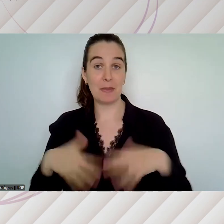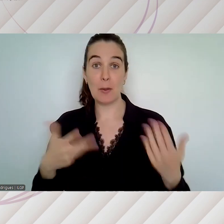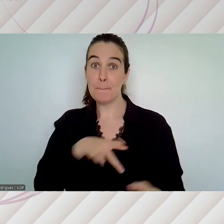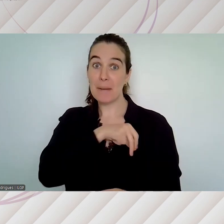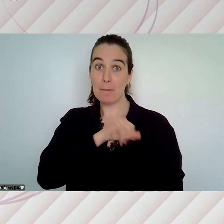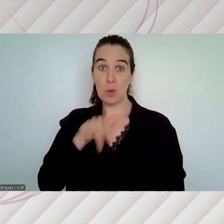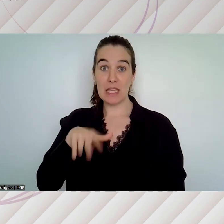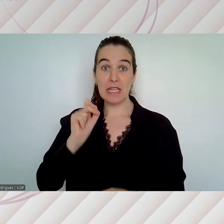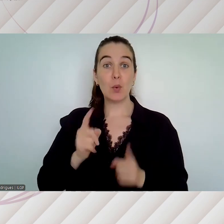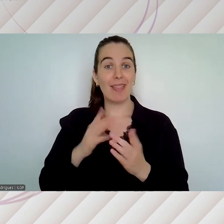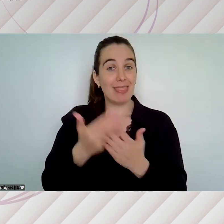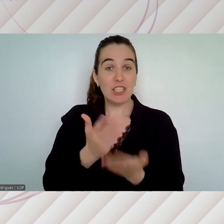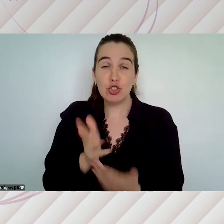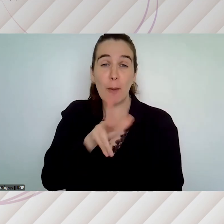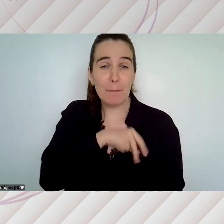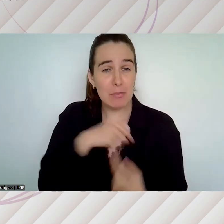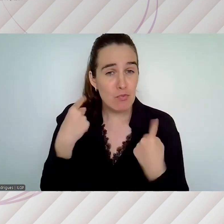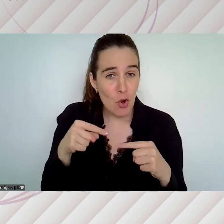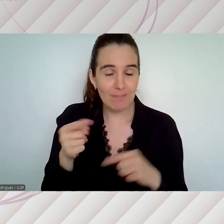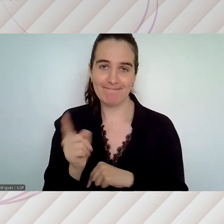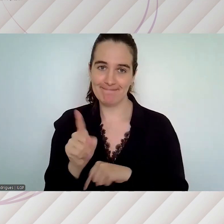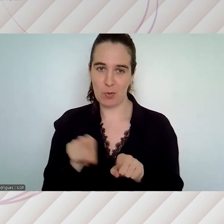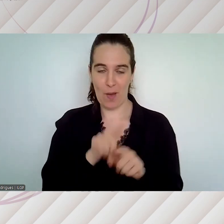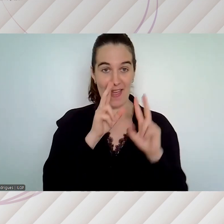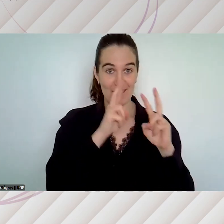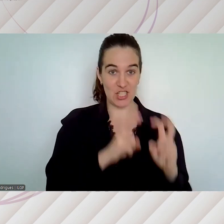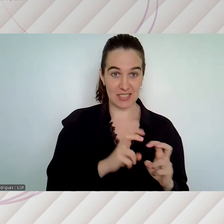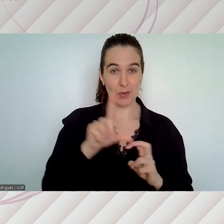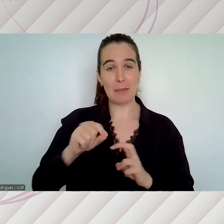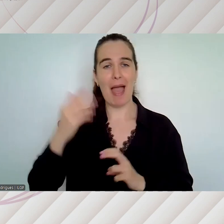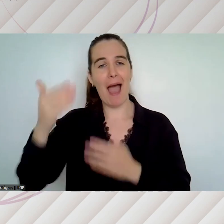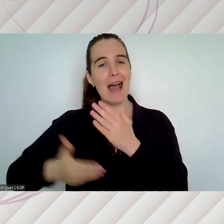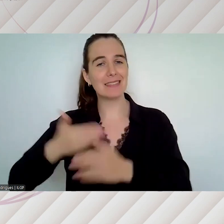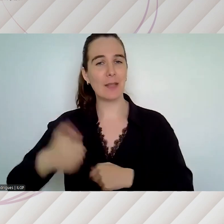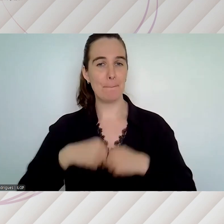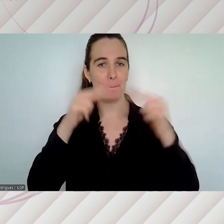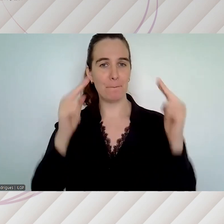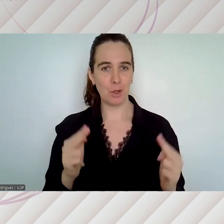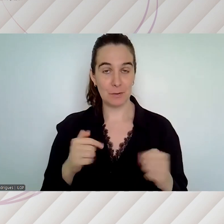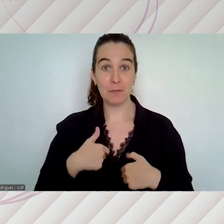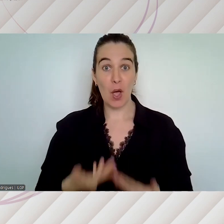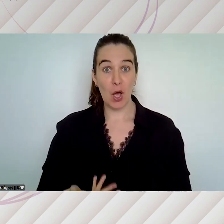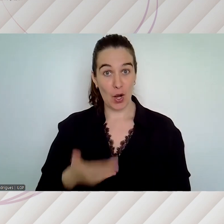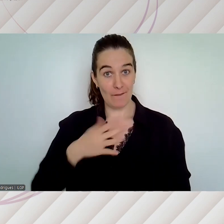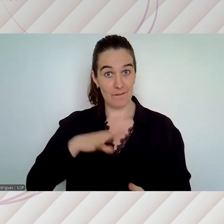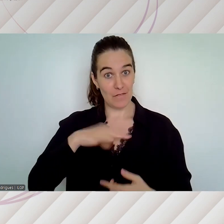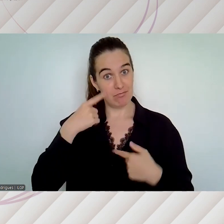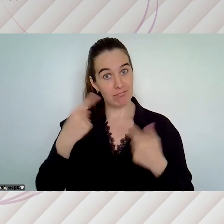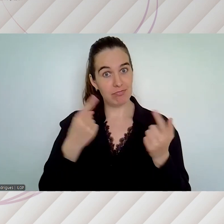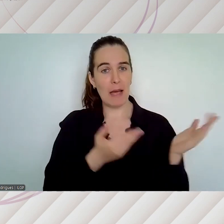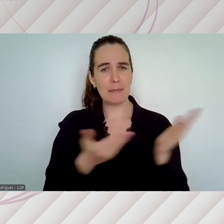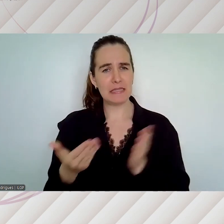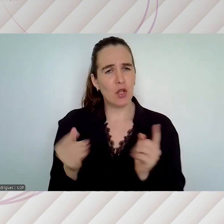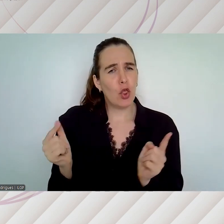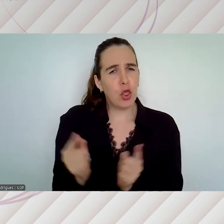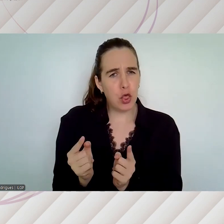um reconhecimento. É uma ponte entre a investigação e a ação. Eu agora vou partilhar convosco uma breve apresentação